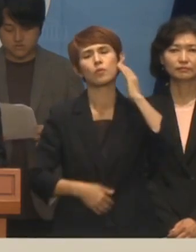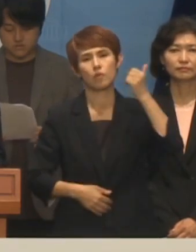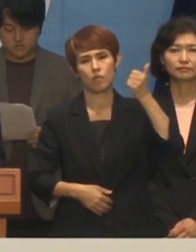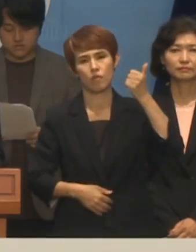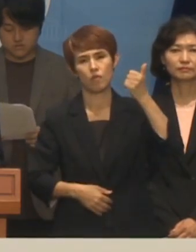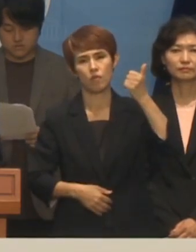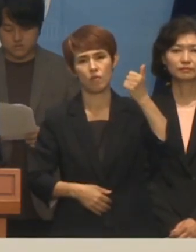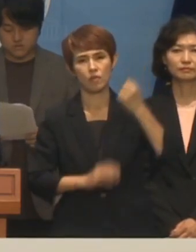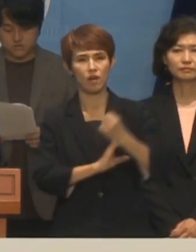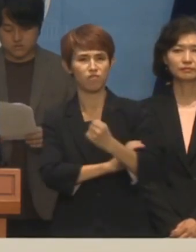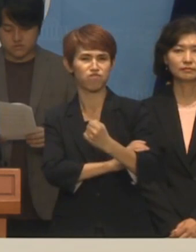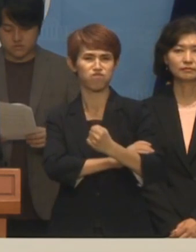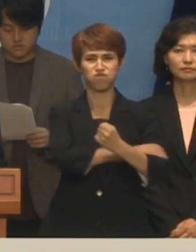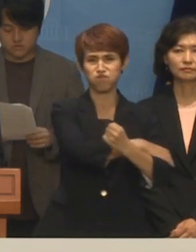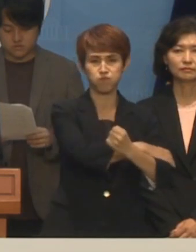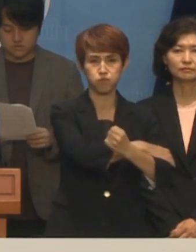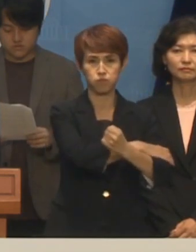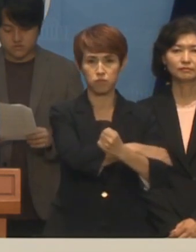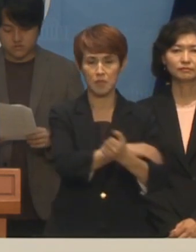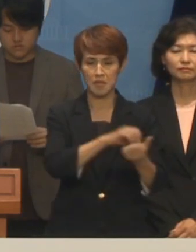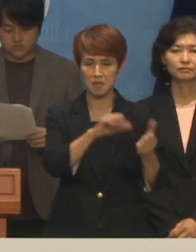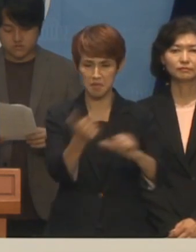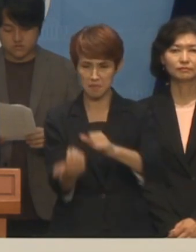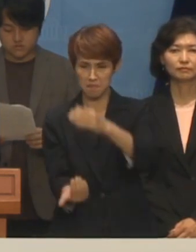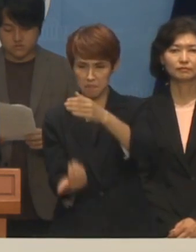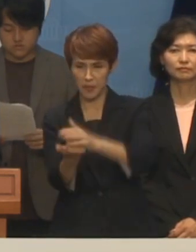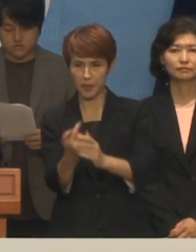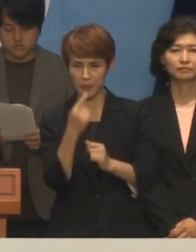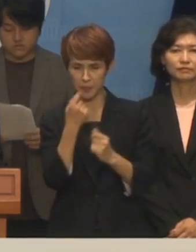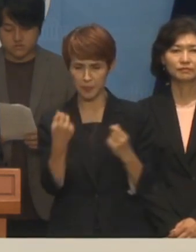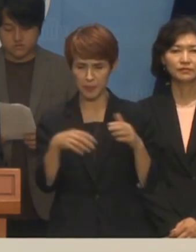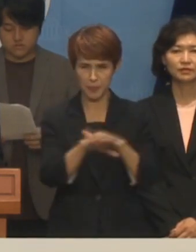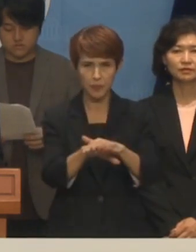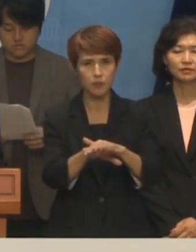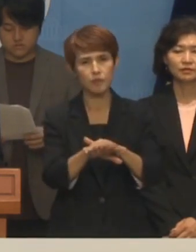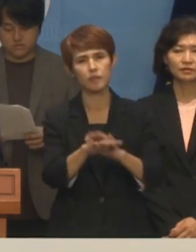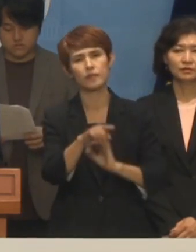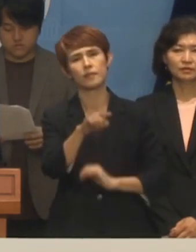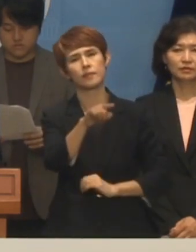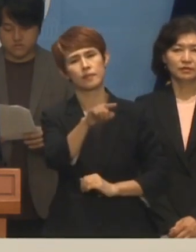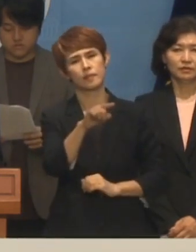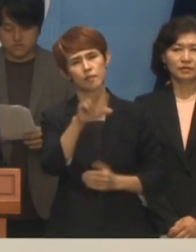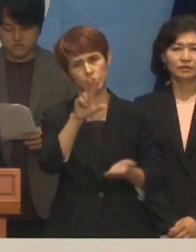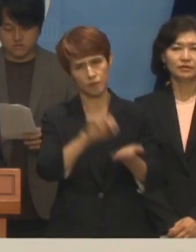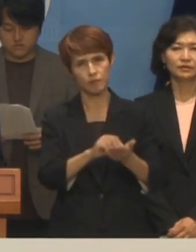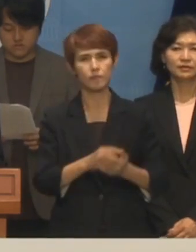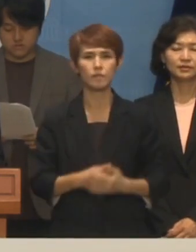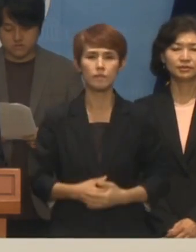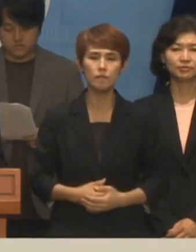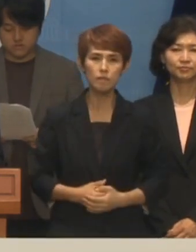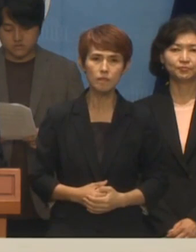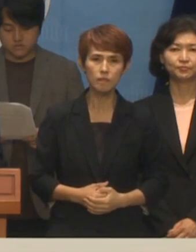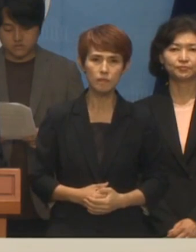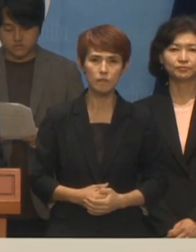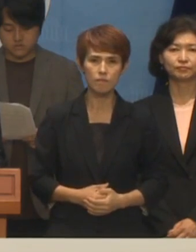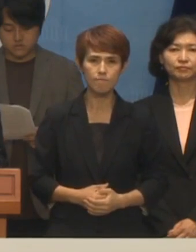영향력을 오남용하여 사망사건을 은폐하려 한 것이 아닌가 묻지 않을 수 없게 되어버렸습니다.